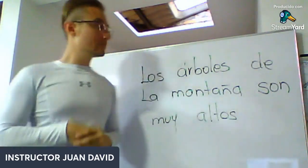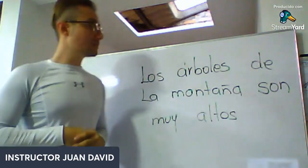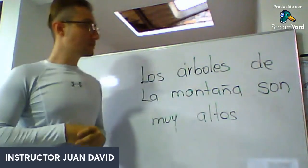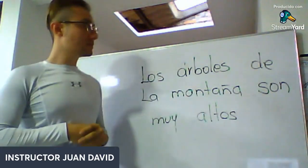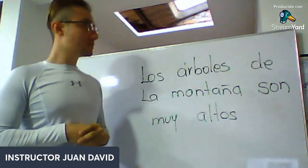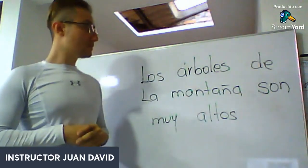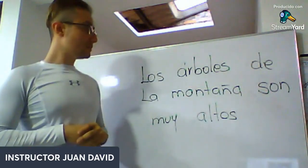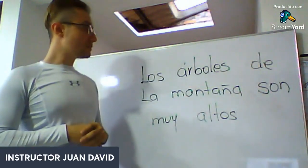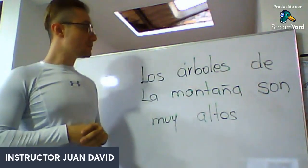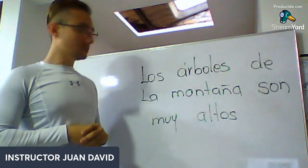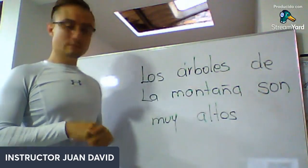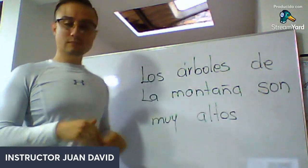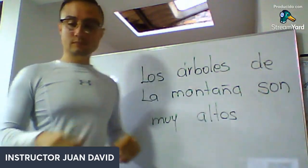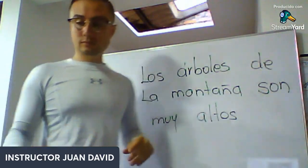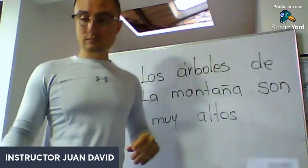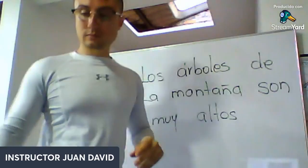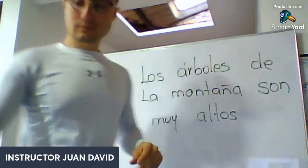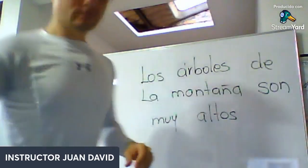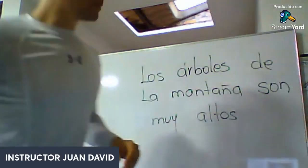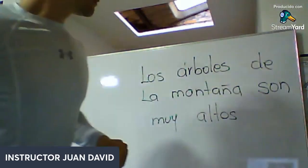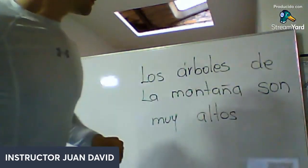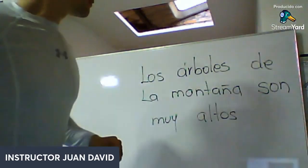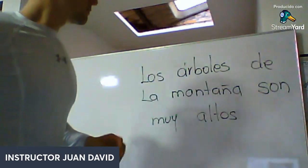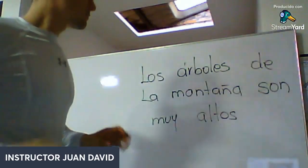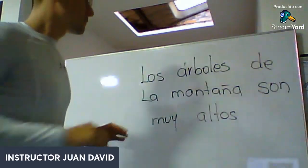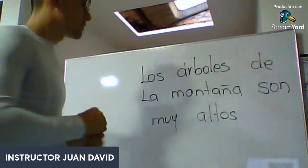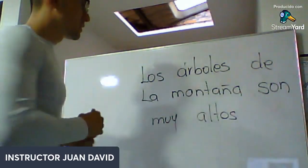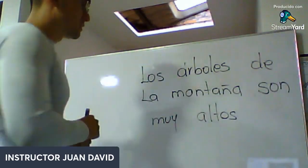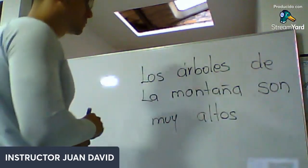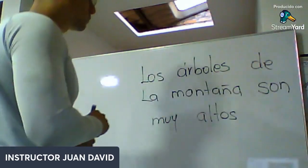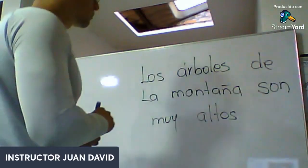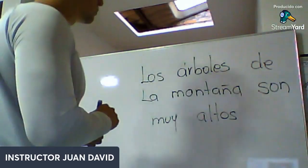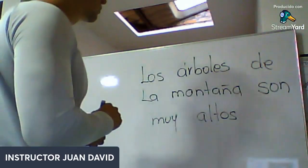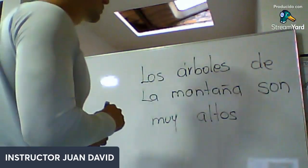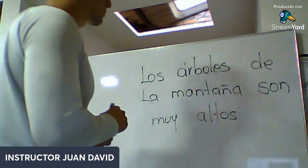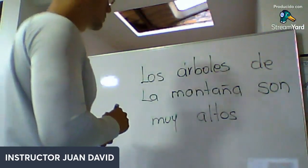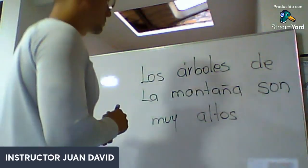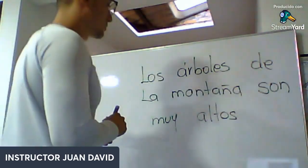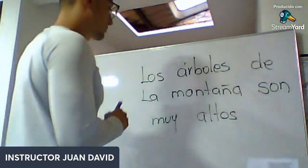españolizada de las señas y vamos a darle el orden